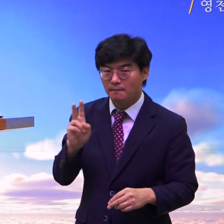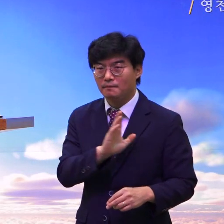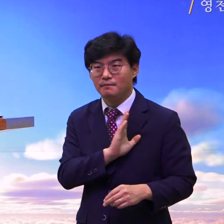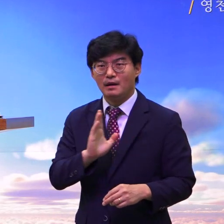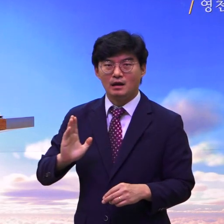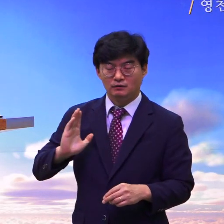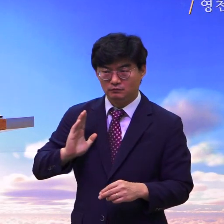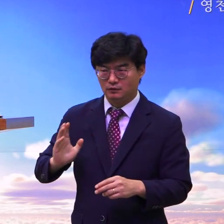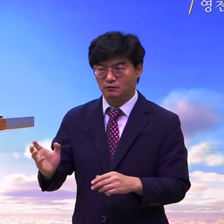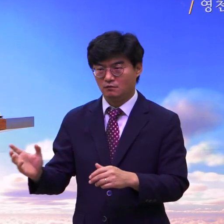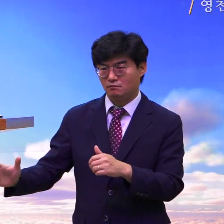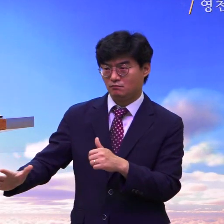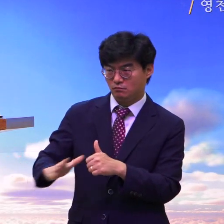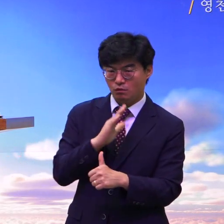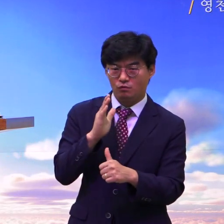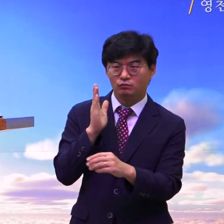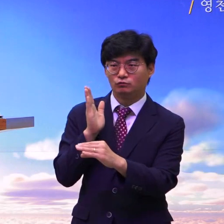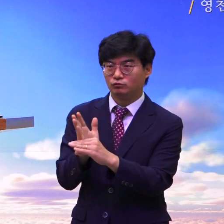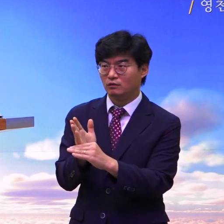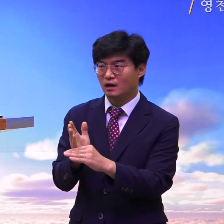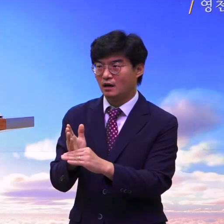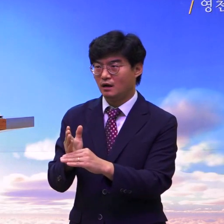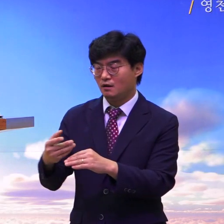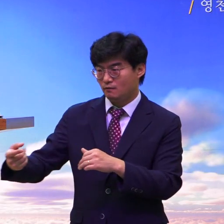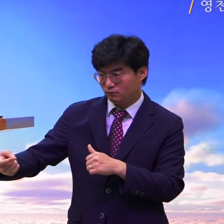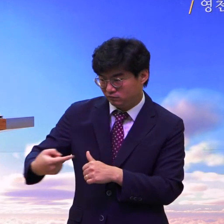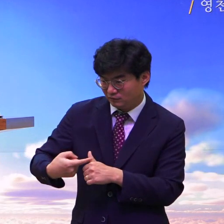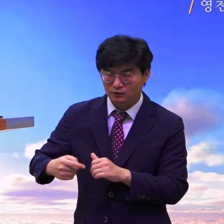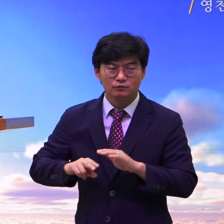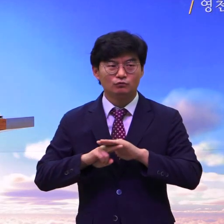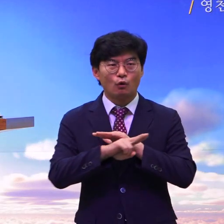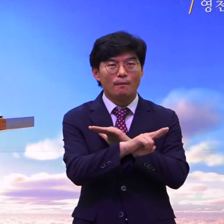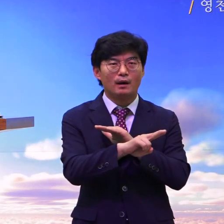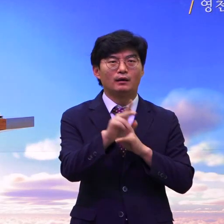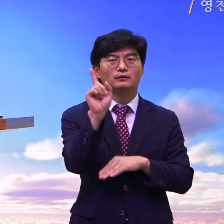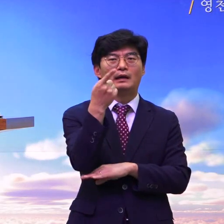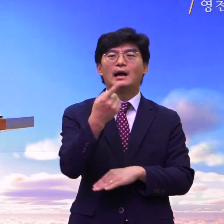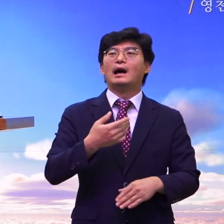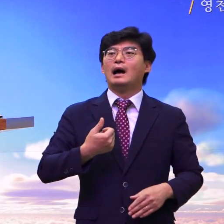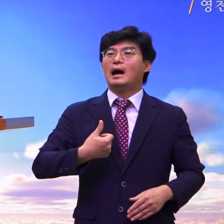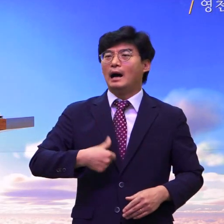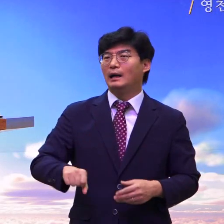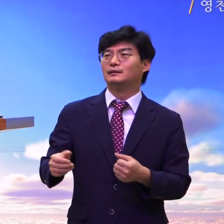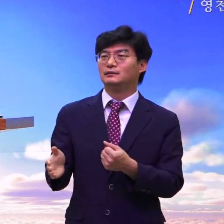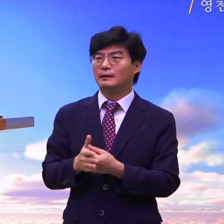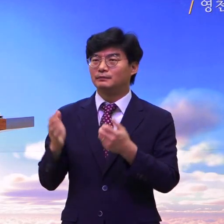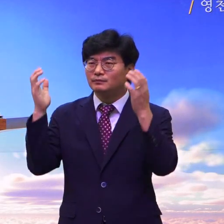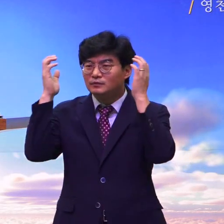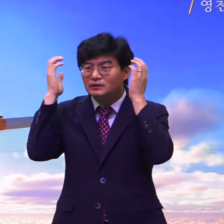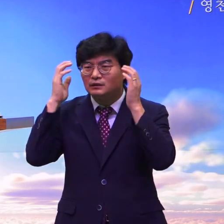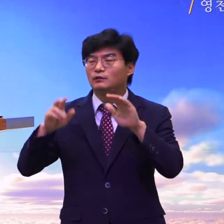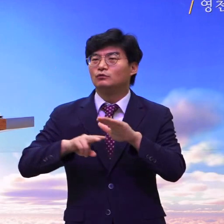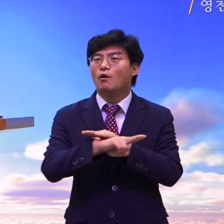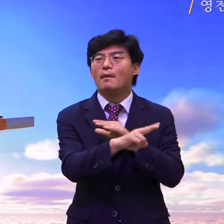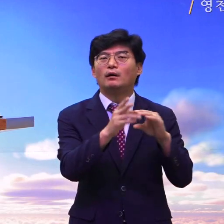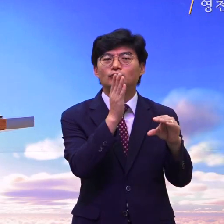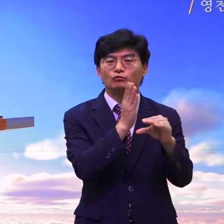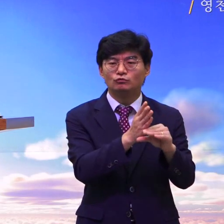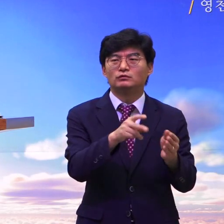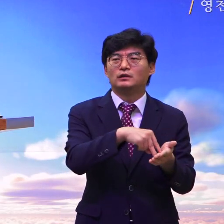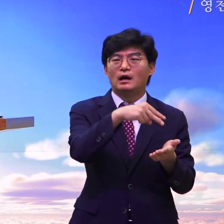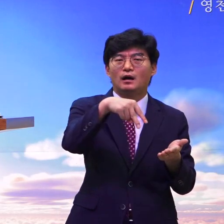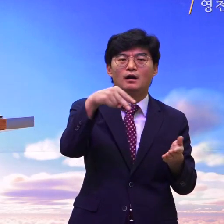나온 다윗의 심정이 얼마나 답답하고 얼마나 그 마음이 아팠겠습니까? 마음이